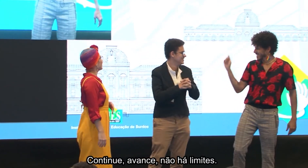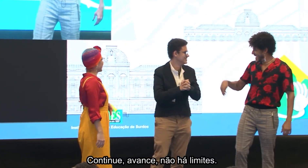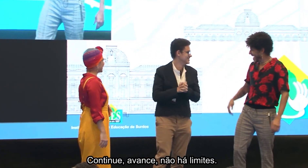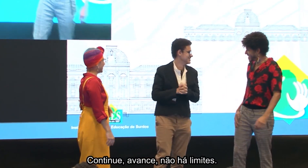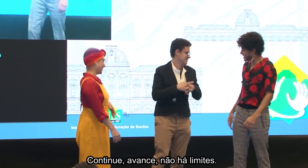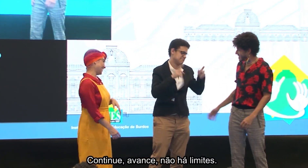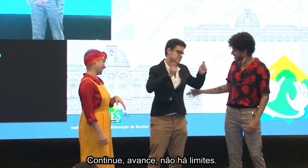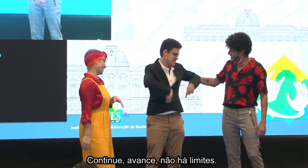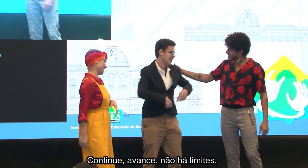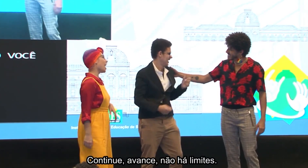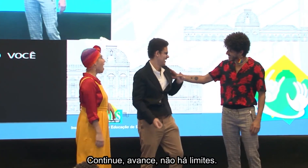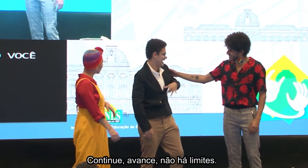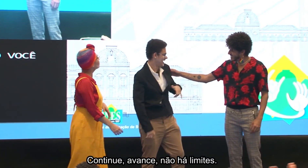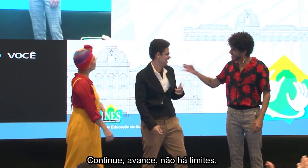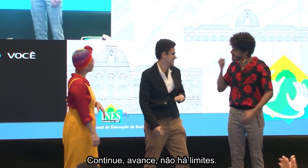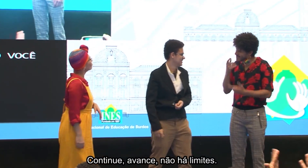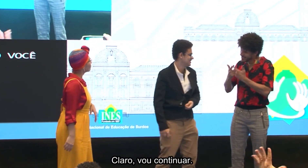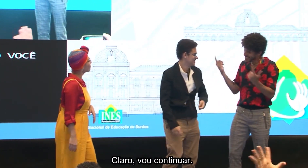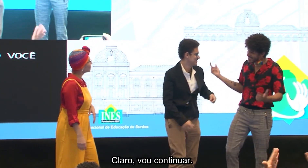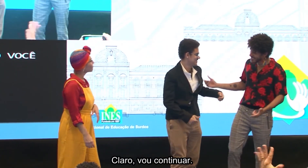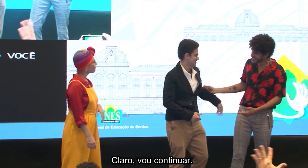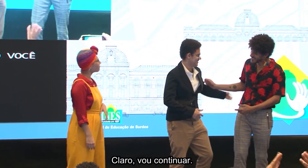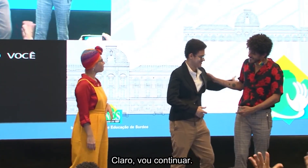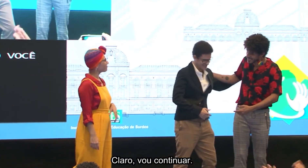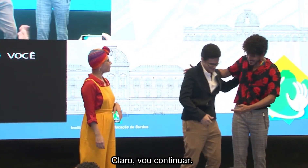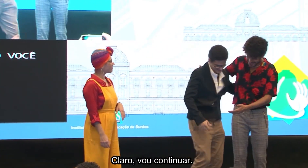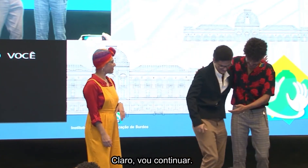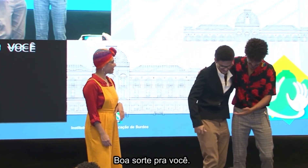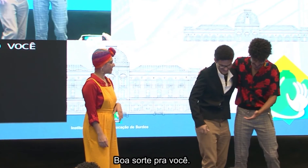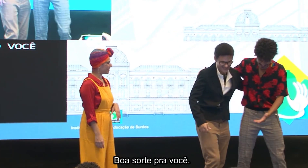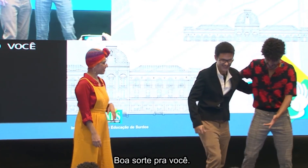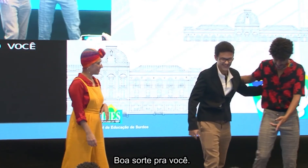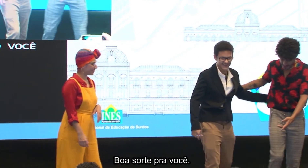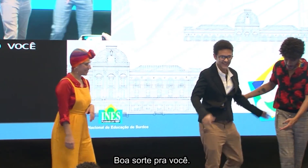Continue, avance. Não há limites. Claro, vou continuar. Boa sorte para você.